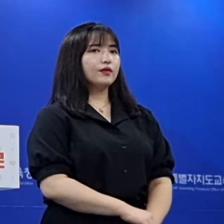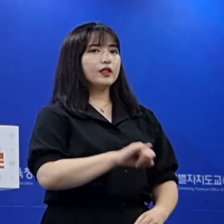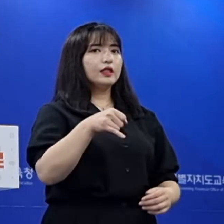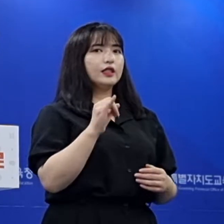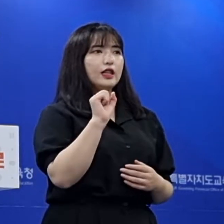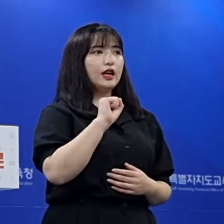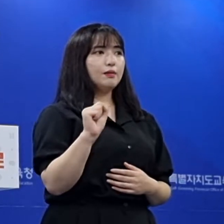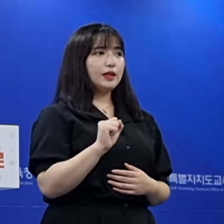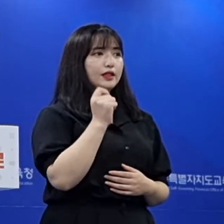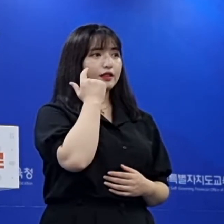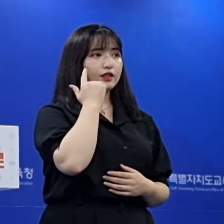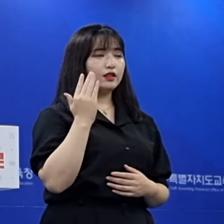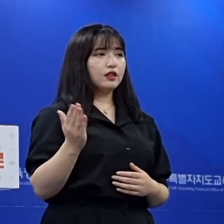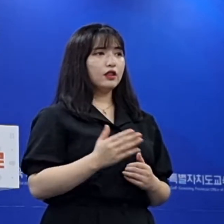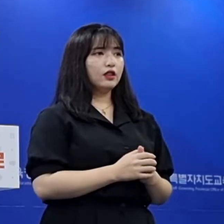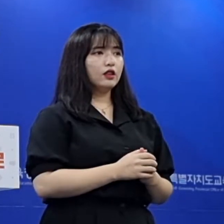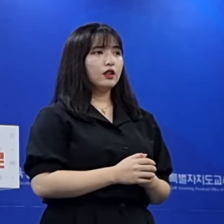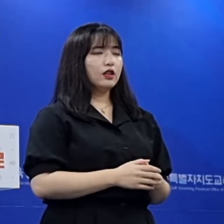네